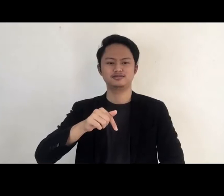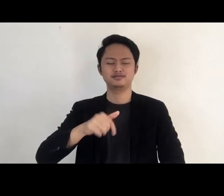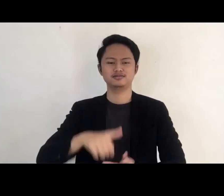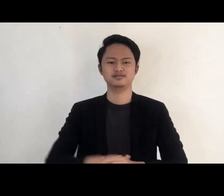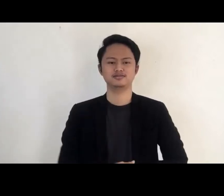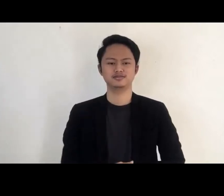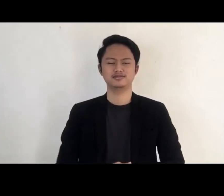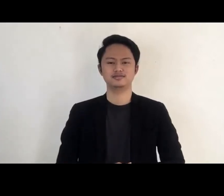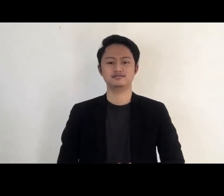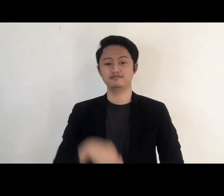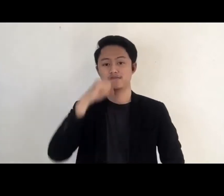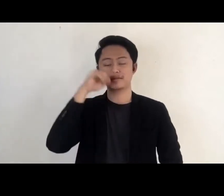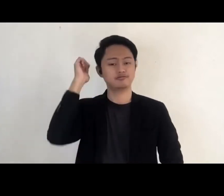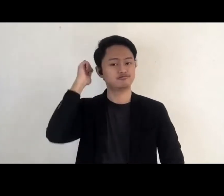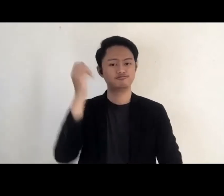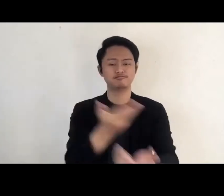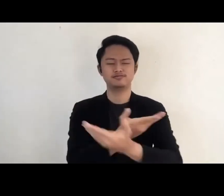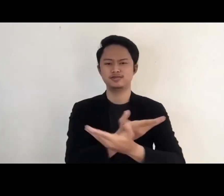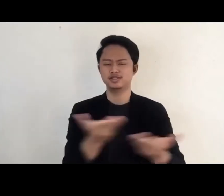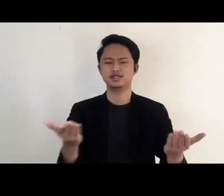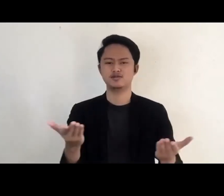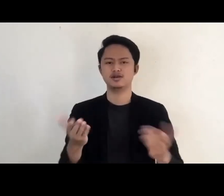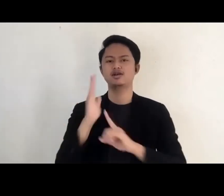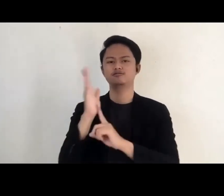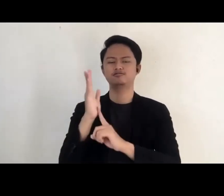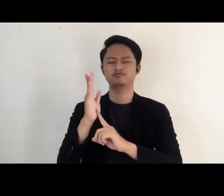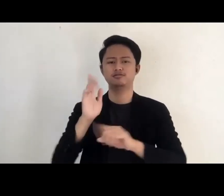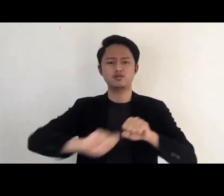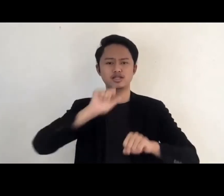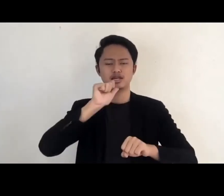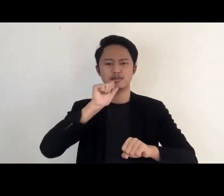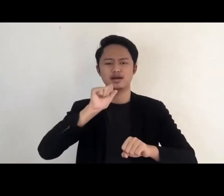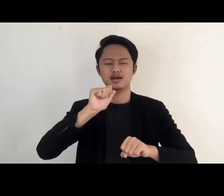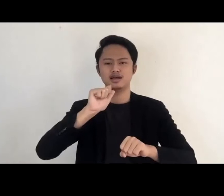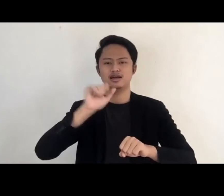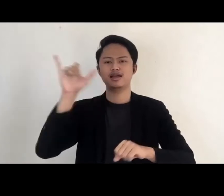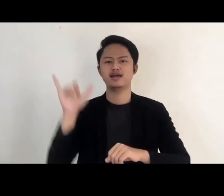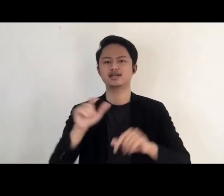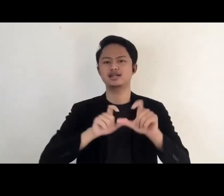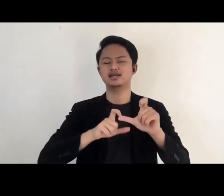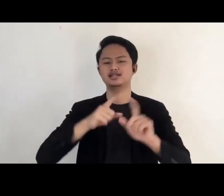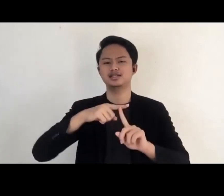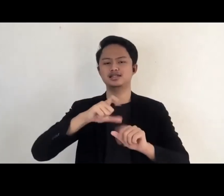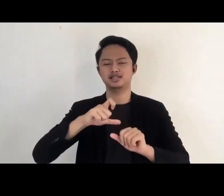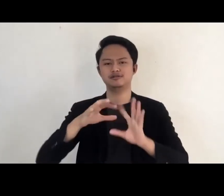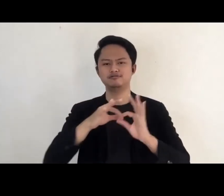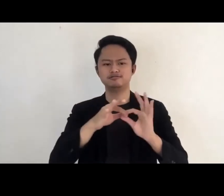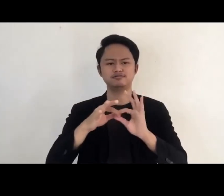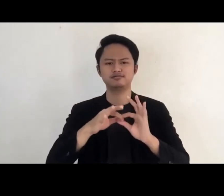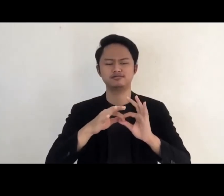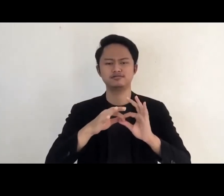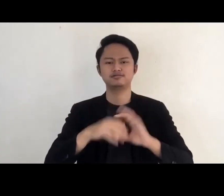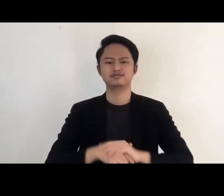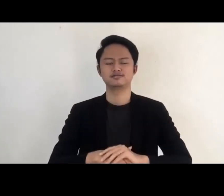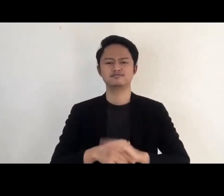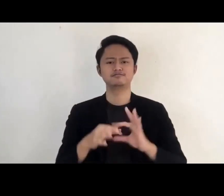Bapak Ibu sekalian, webinar ini diselenggarakan oleh Yayasan Sayangi Tunas Cilik Partner Save the Children Indonesia